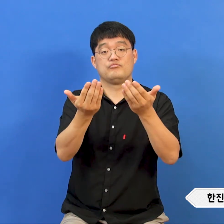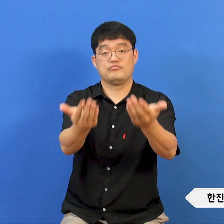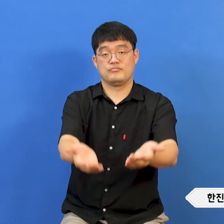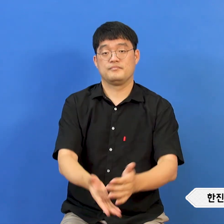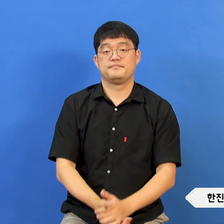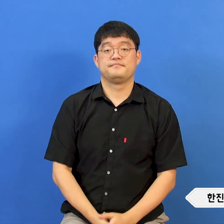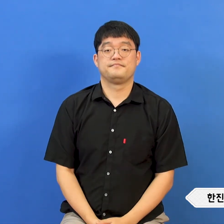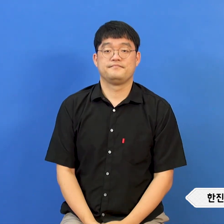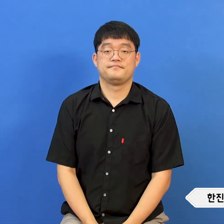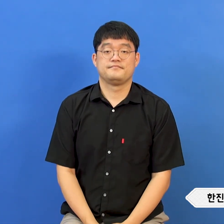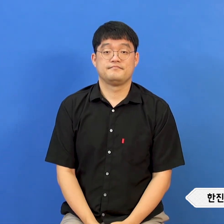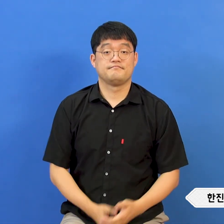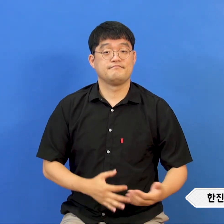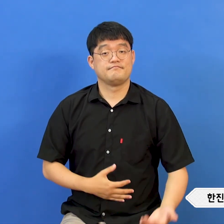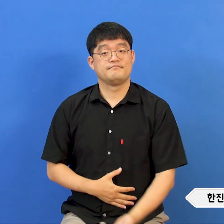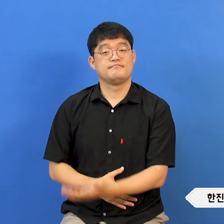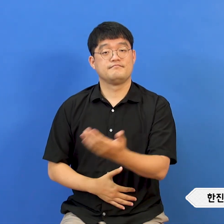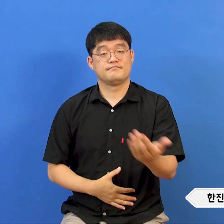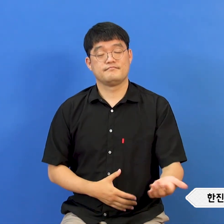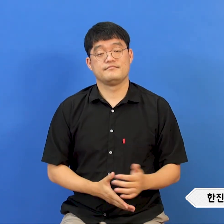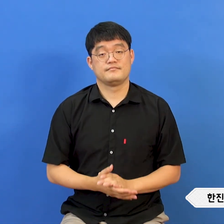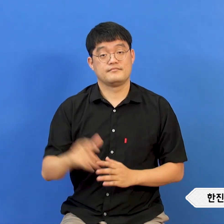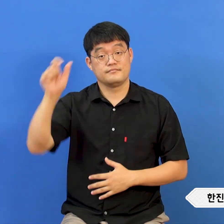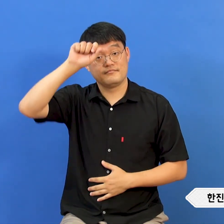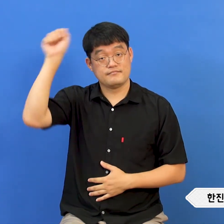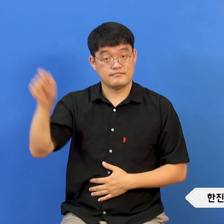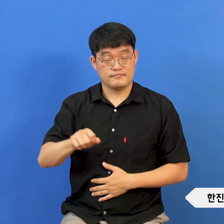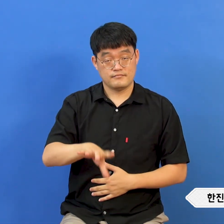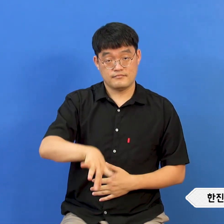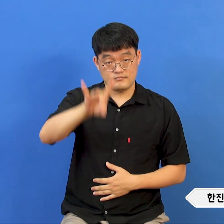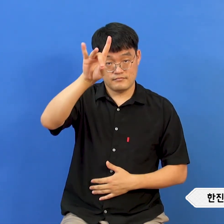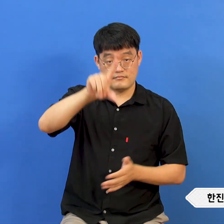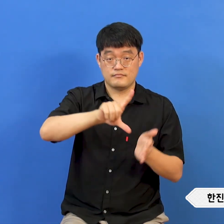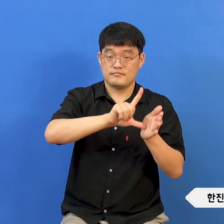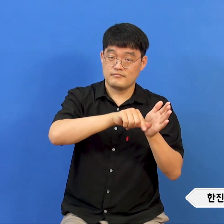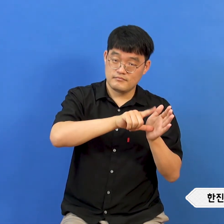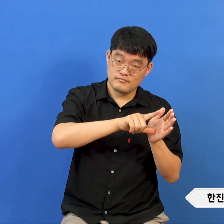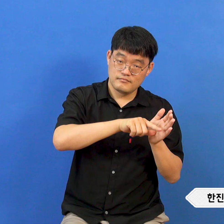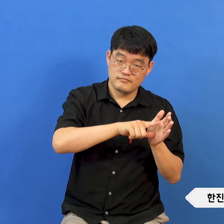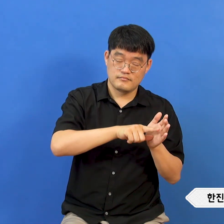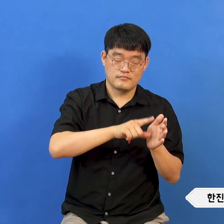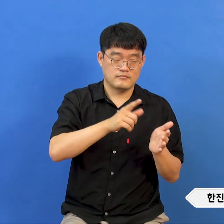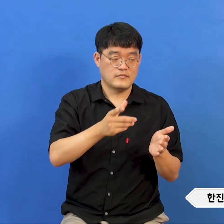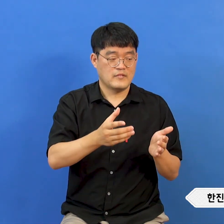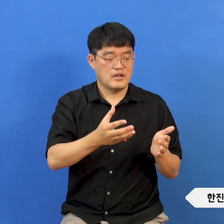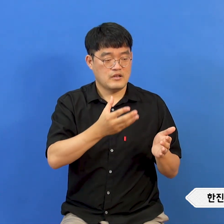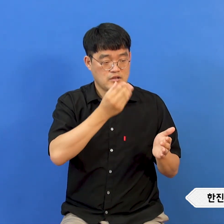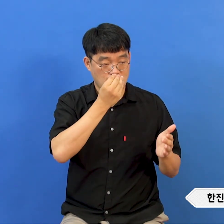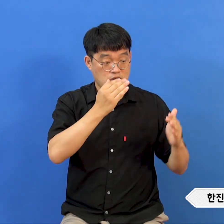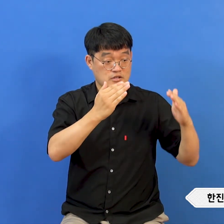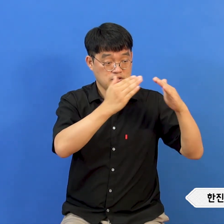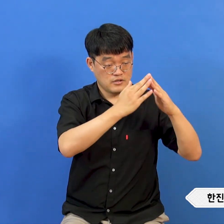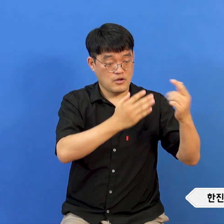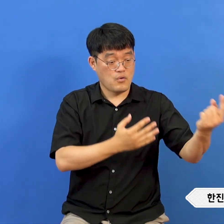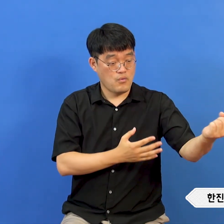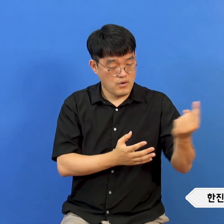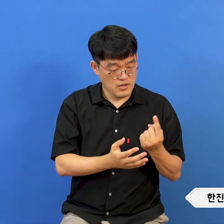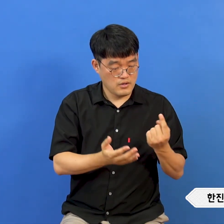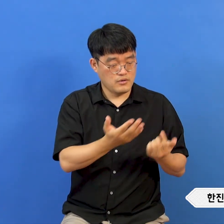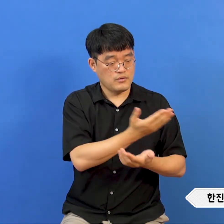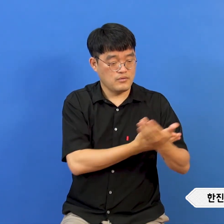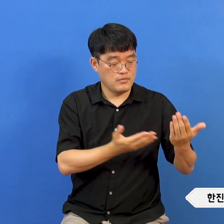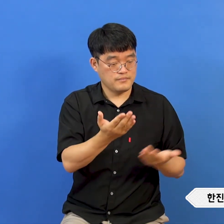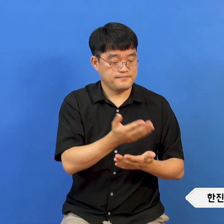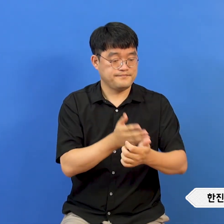됩니다. 여러분, 새벽 첫 시간에도 이렇게 성전으로 달려 나와서 하나님과